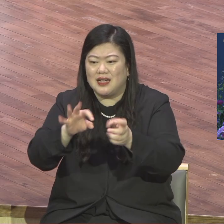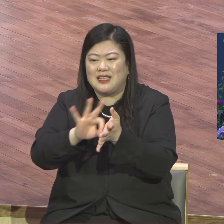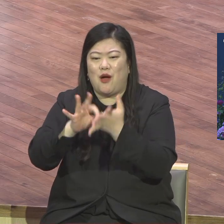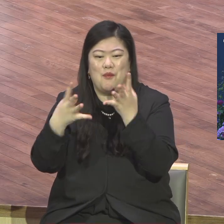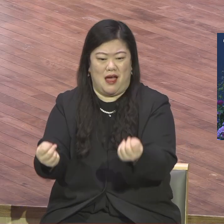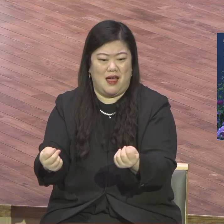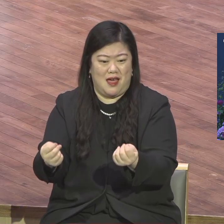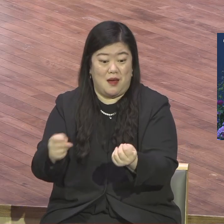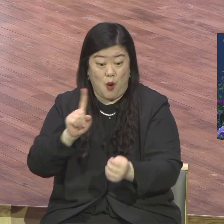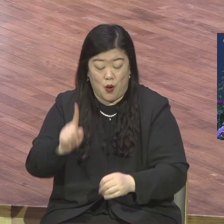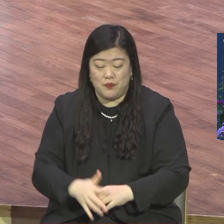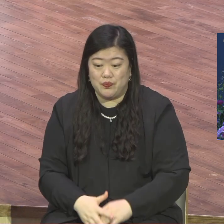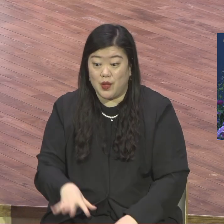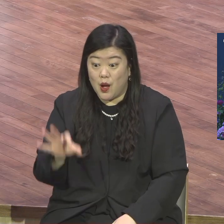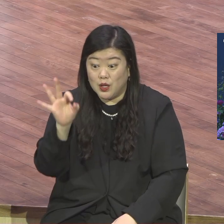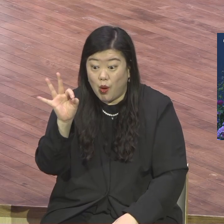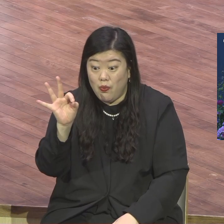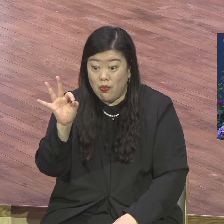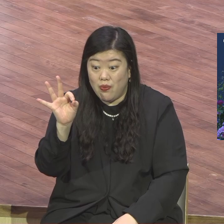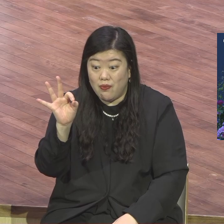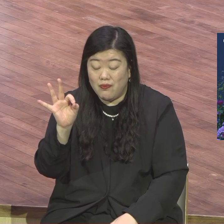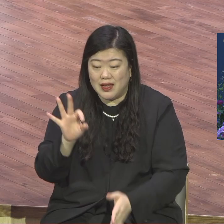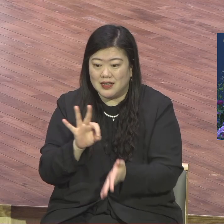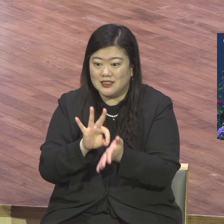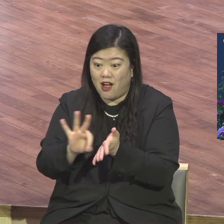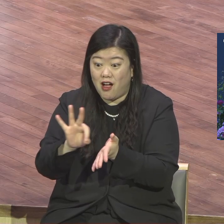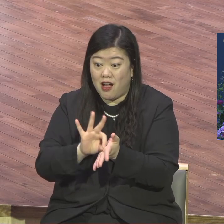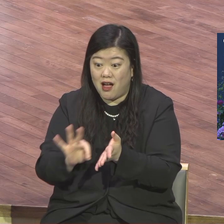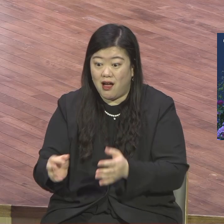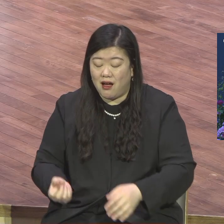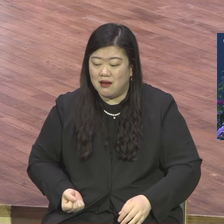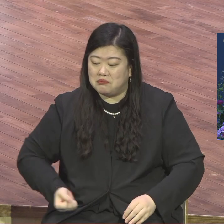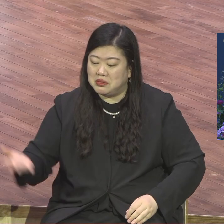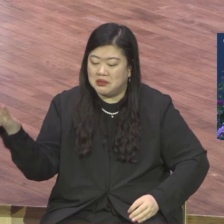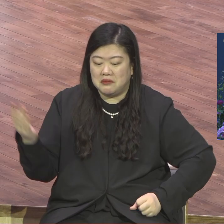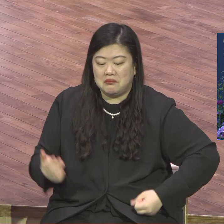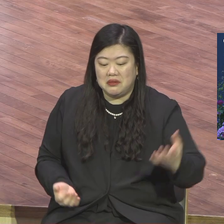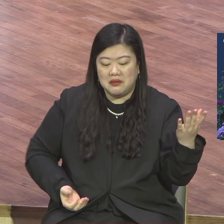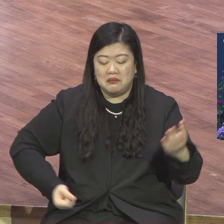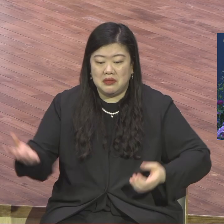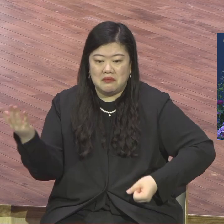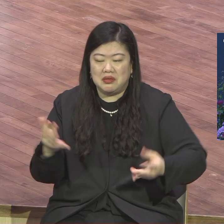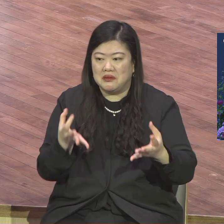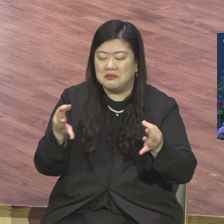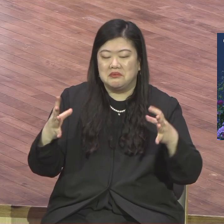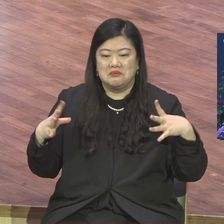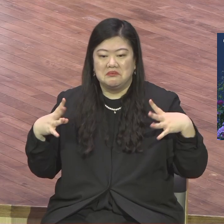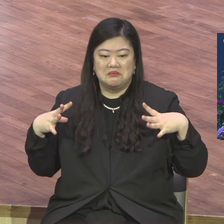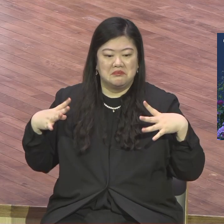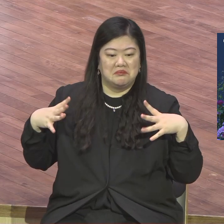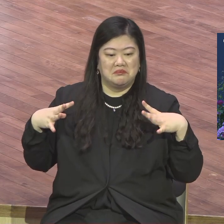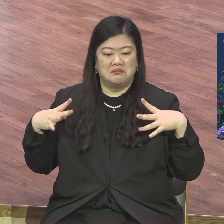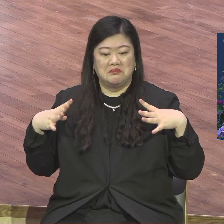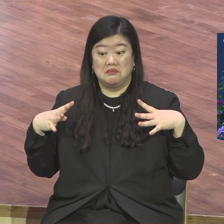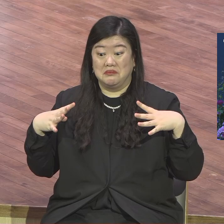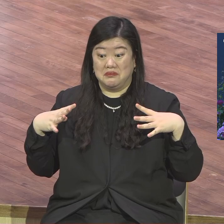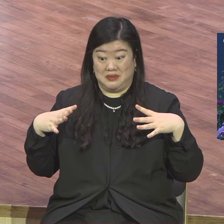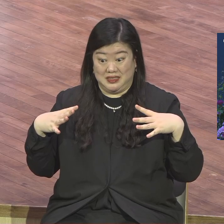돈을 쓰며 과시하다 그런 뜻이에요. 돈을 쓰면서 과시한다.